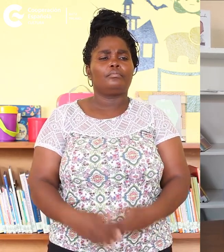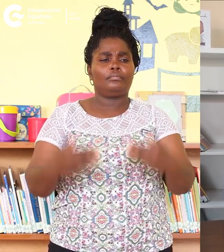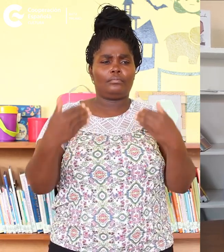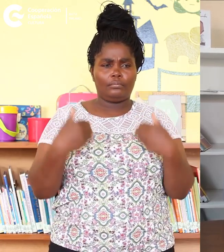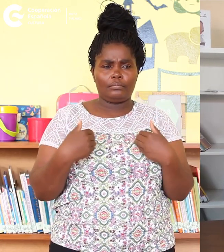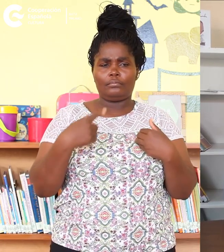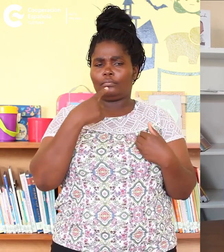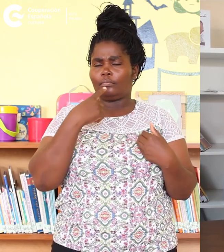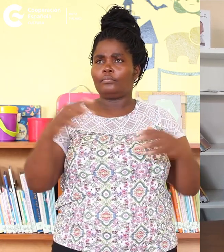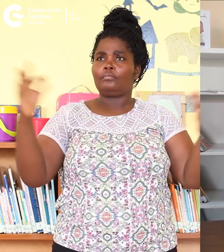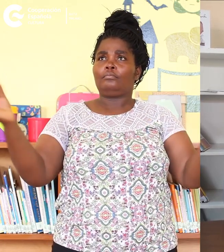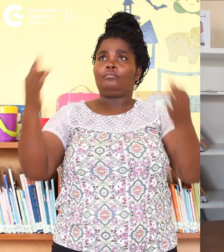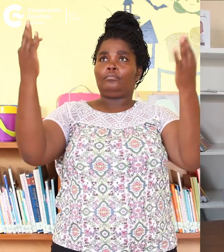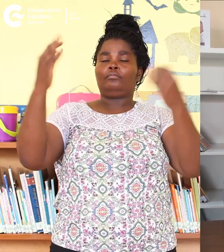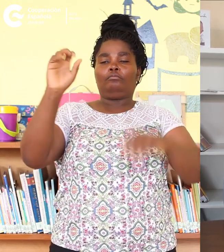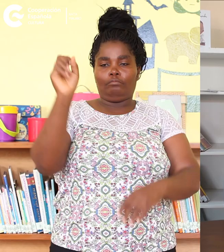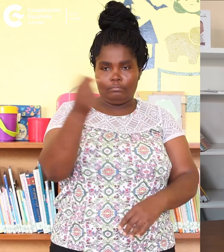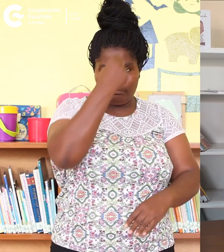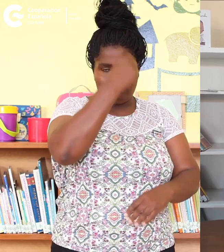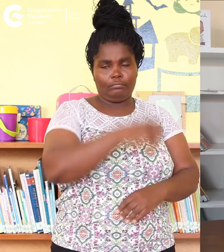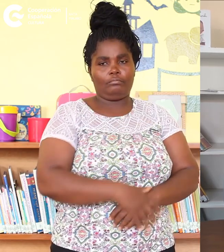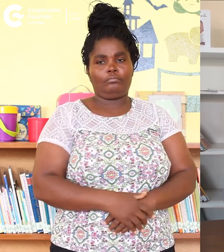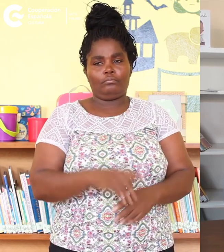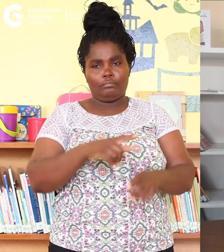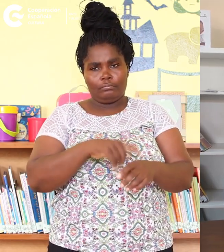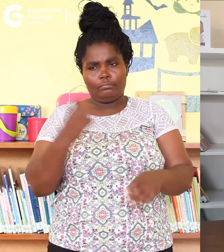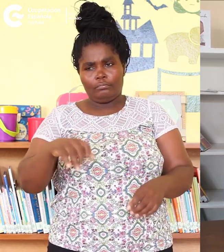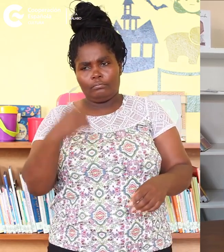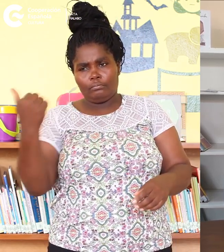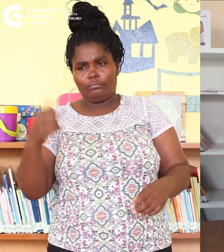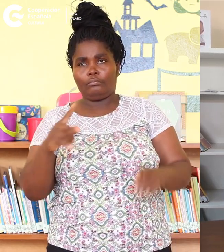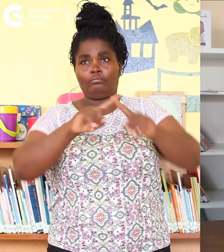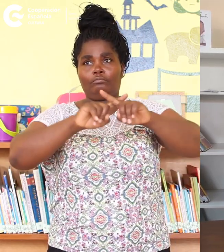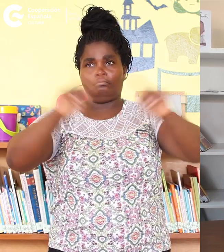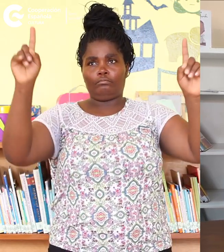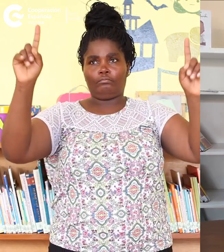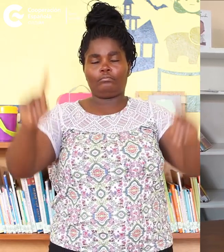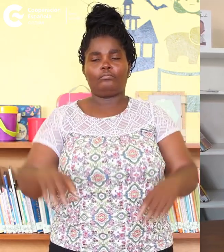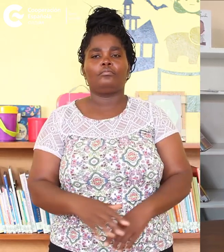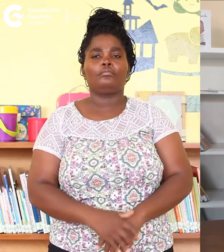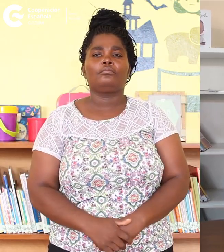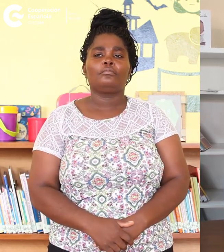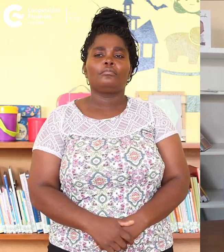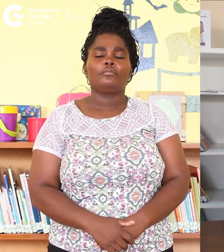Tendremos festival, sí, pero haremos algo diferente.